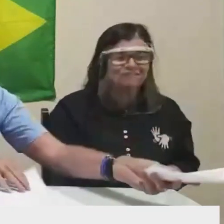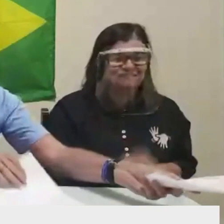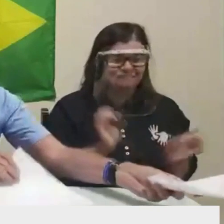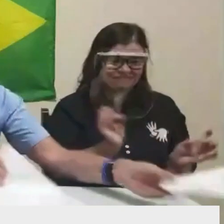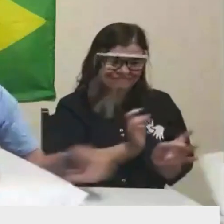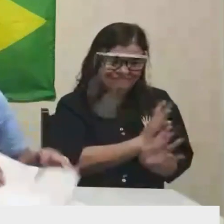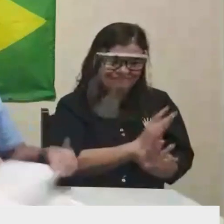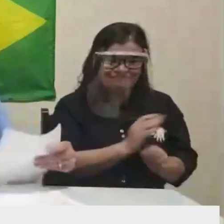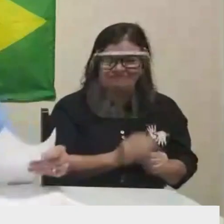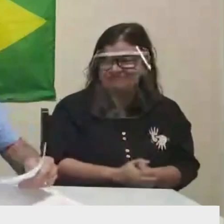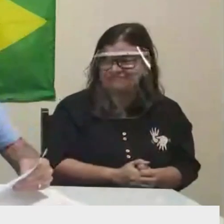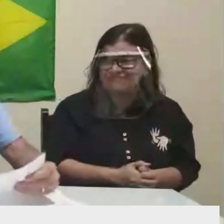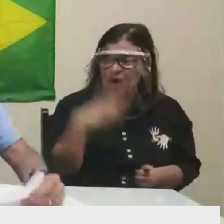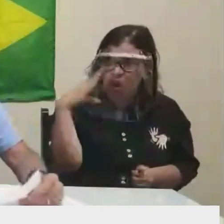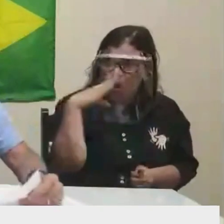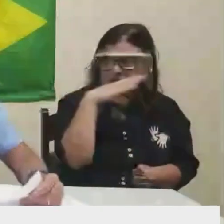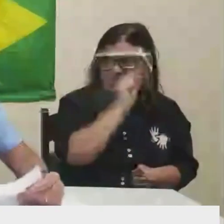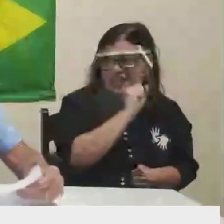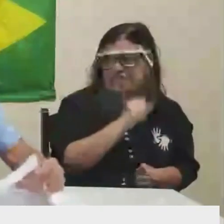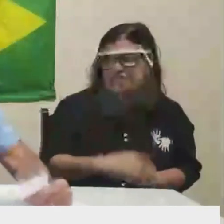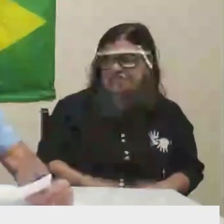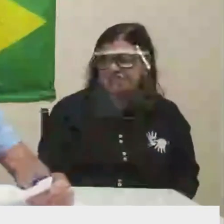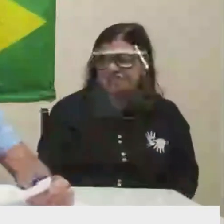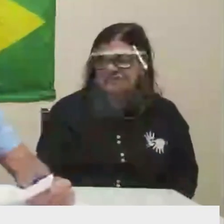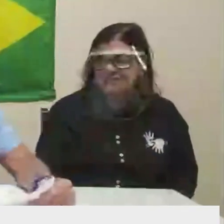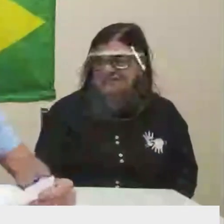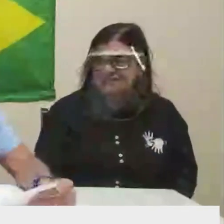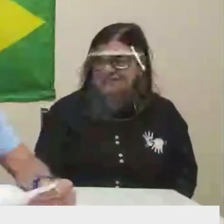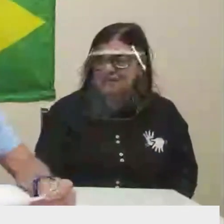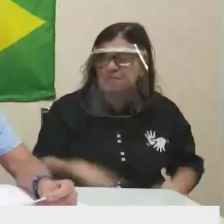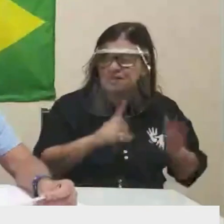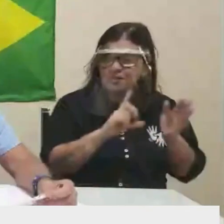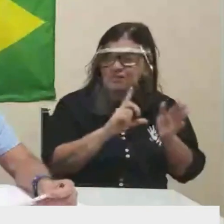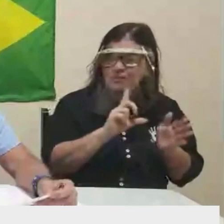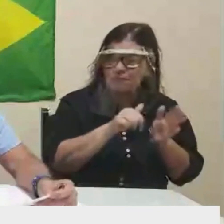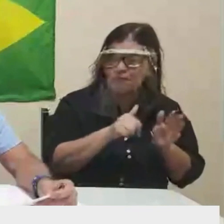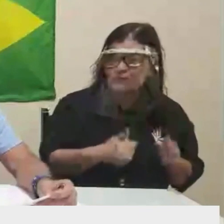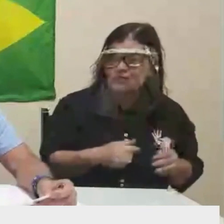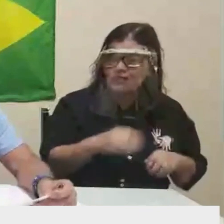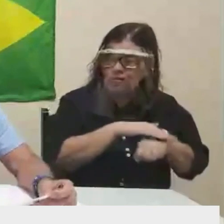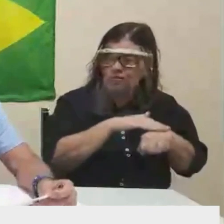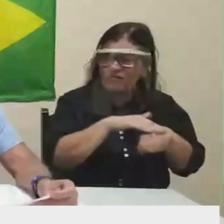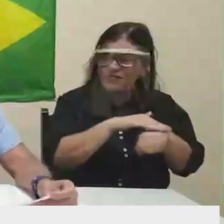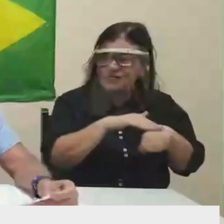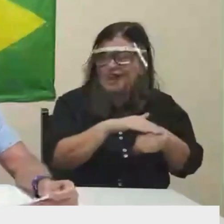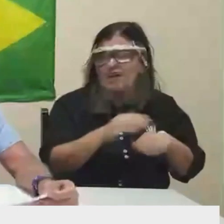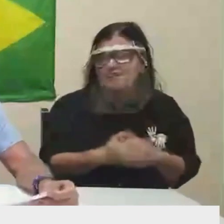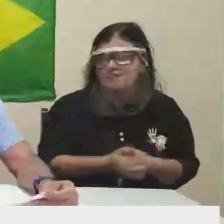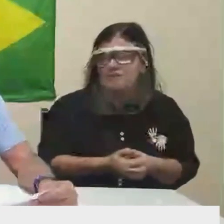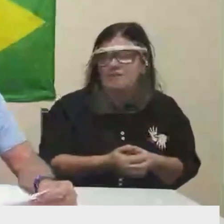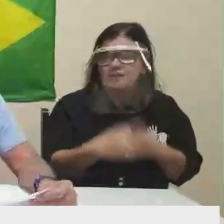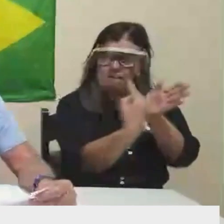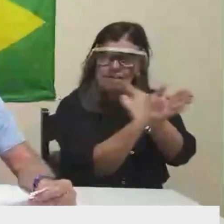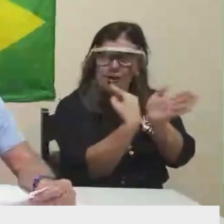certo, resolvido. Uma coisa rápida aqui, até para sobrar tempo aí para o Augusto Nunes, Zé Maria, Fiuza e Vitor Brown comentar alguma coisa, fazer pergunta.